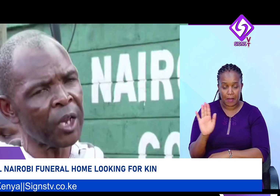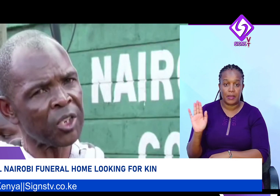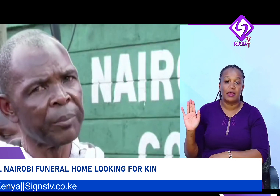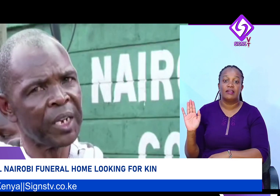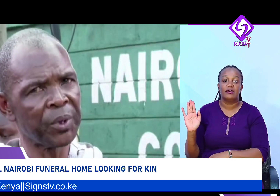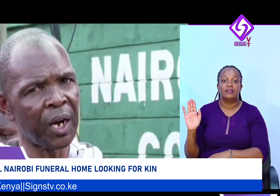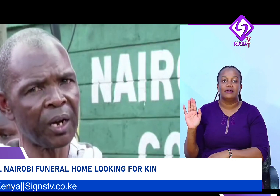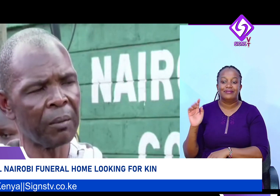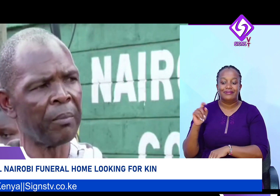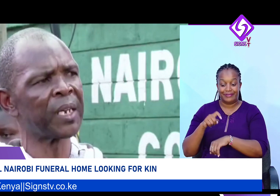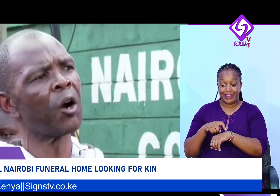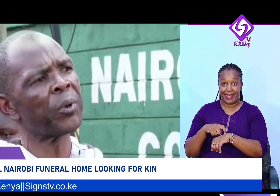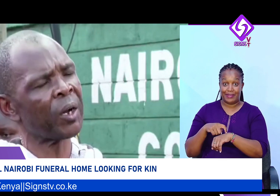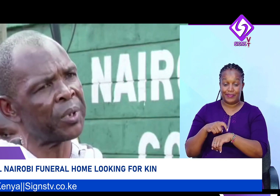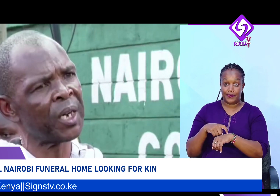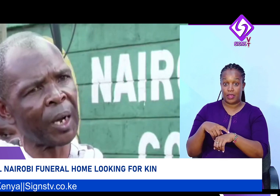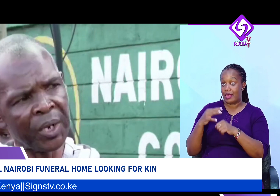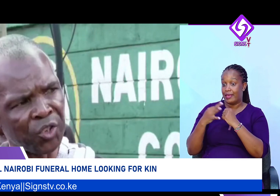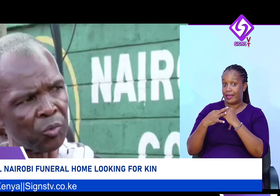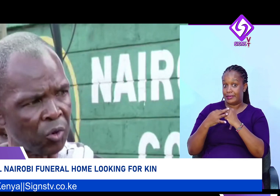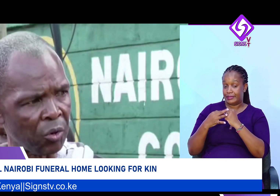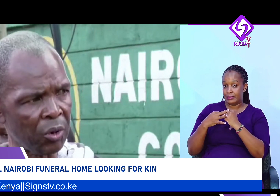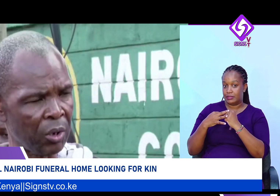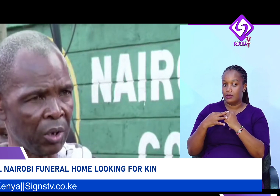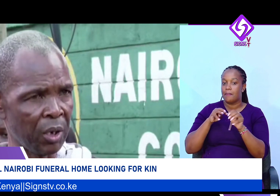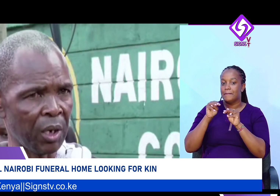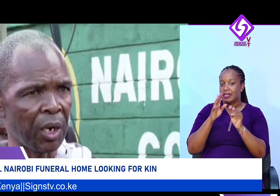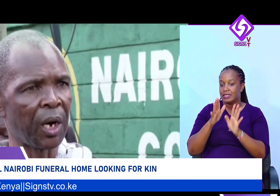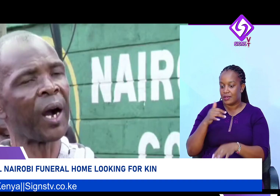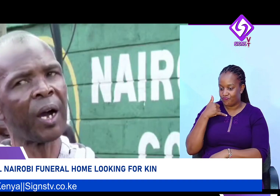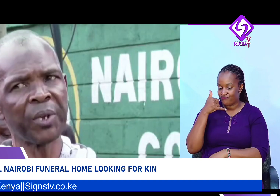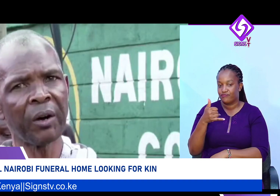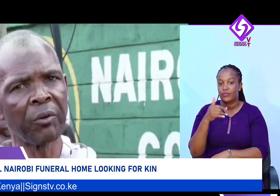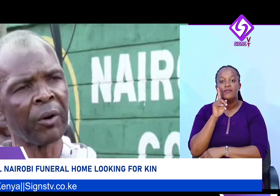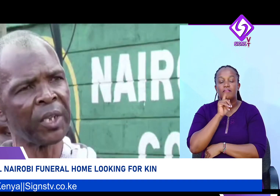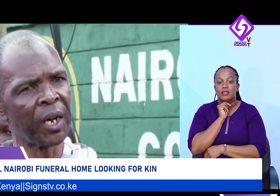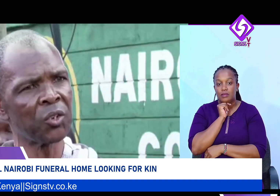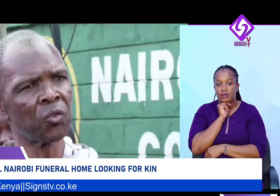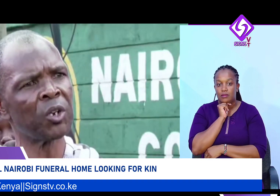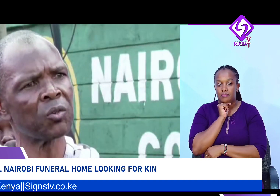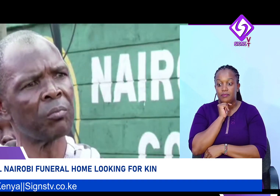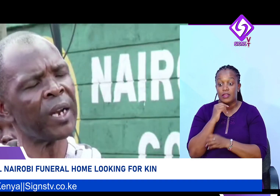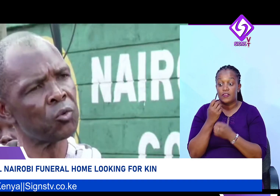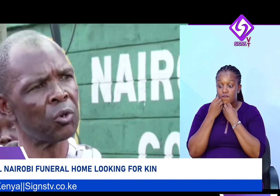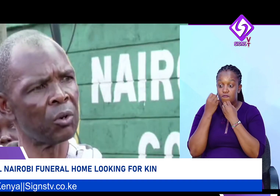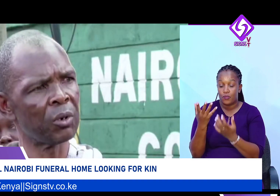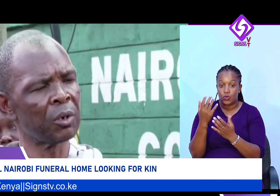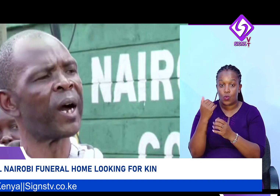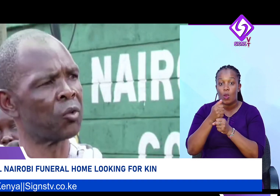saa 2 pia manager yao pia akapiga simu huko. Akaambia wafanyakazi mahali tuko ni mahali